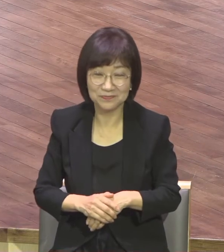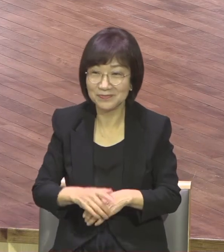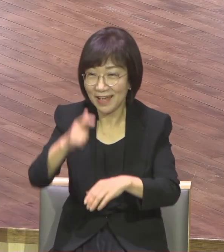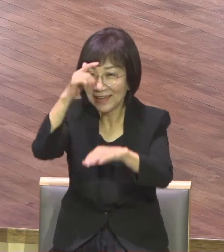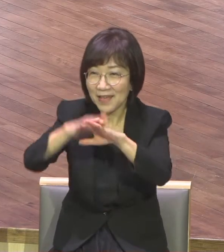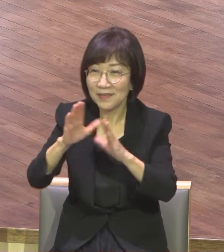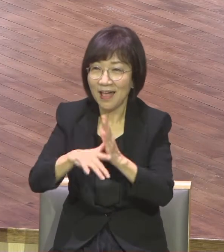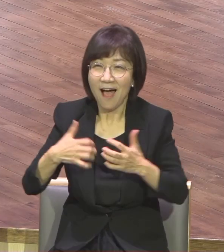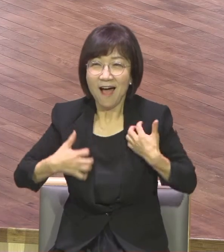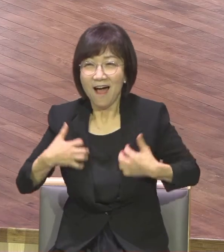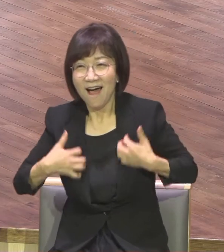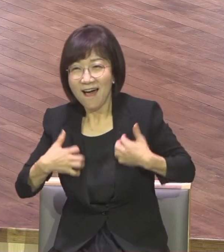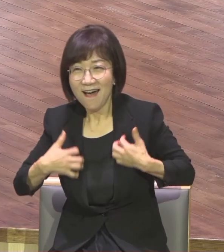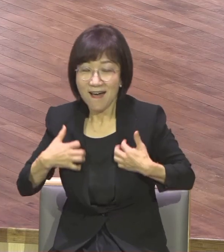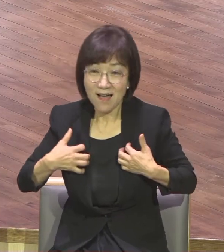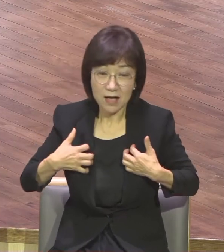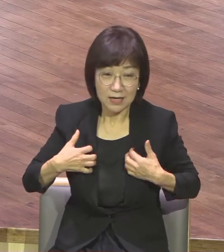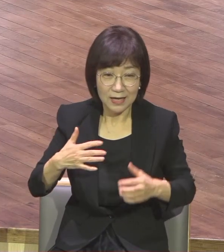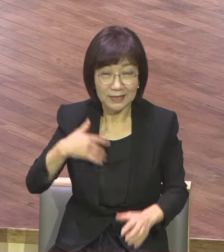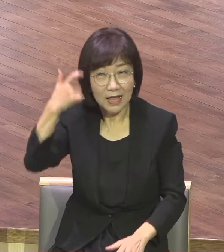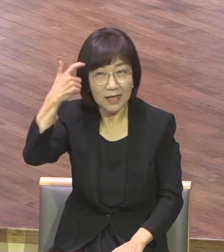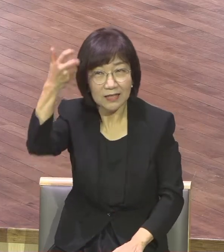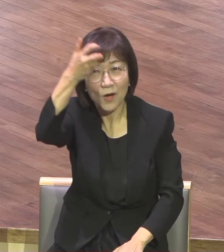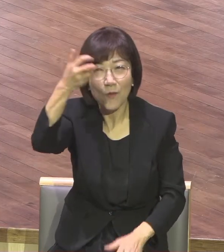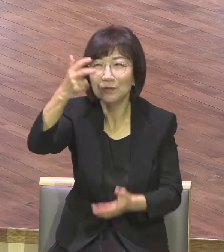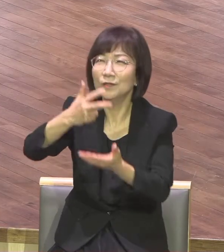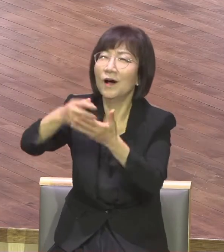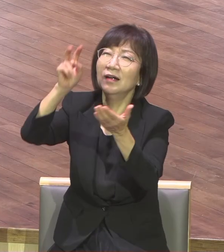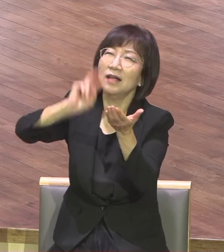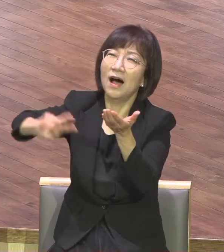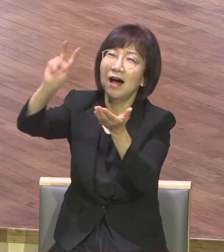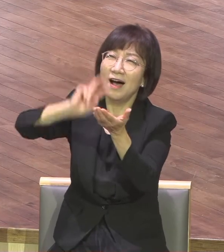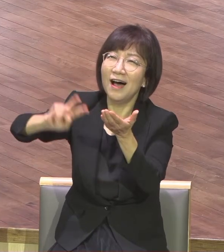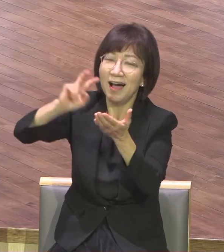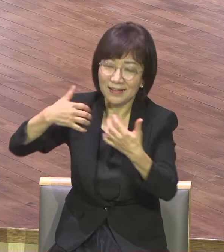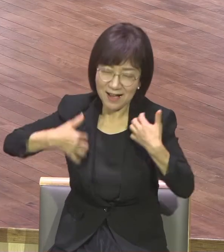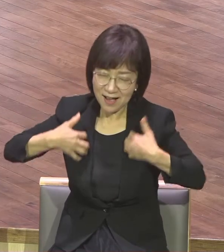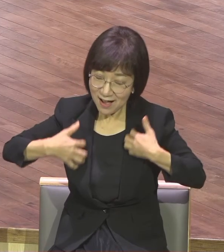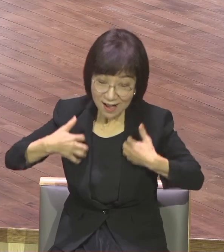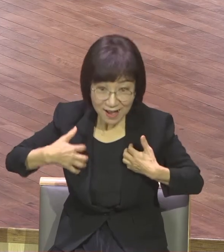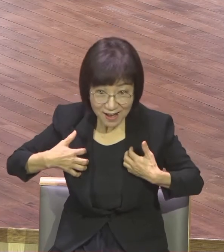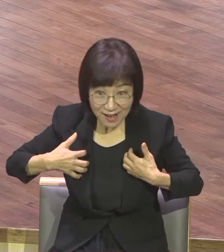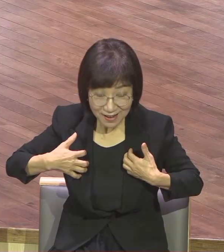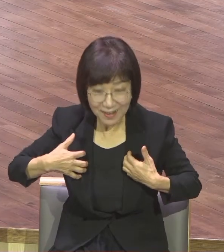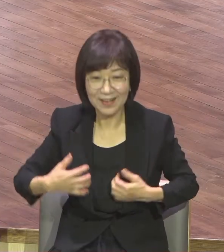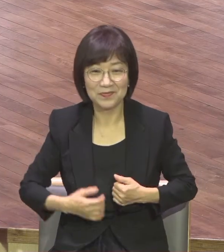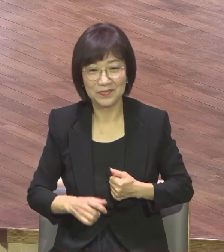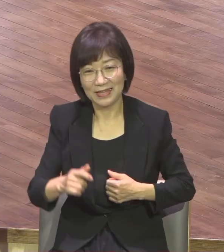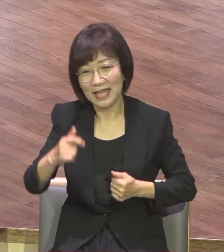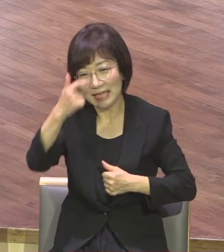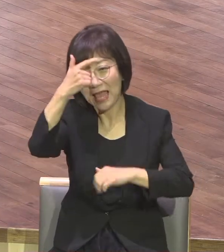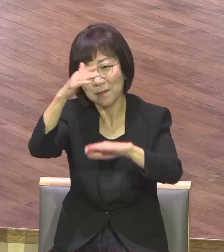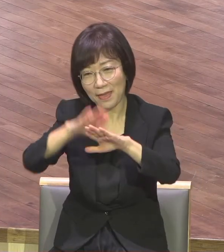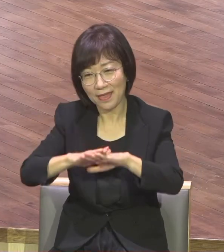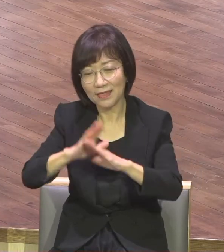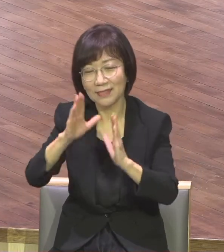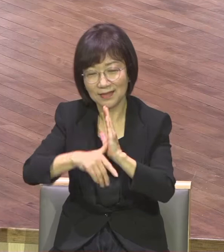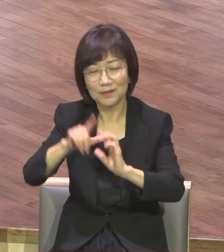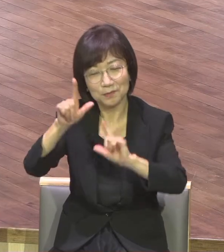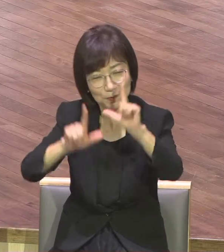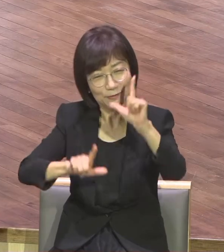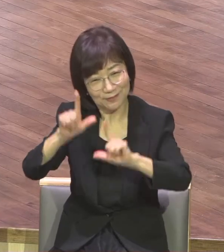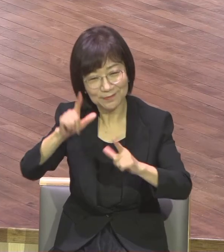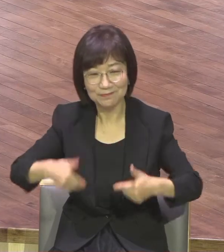자세예요. 내 영혼이 주님을 찬양하기 원합니다. 주님을 예배합니다. 이게 예배 드리는 자세예요.